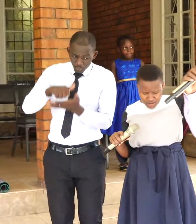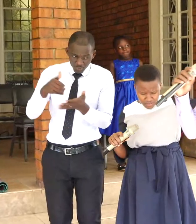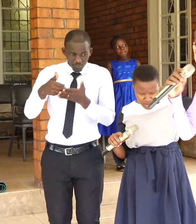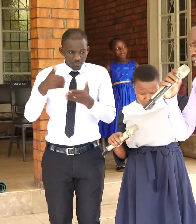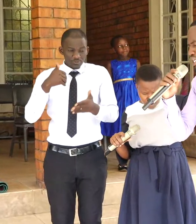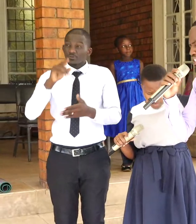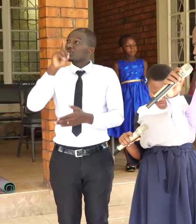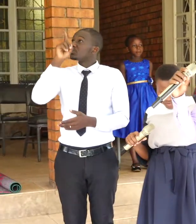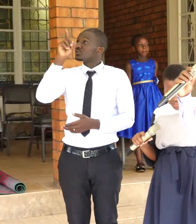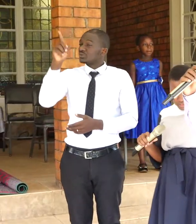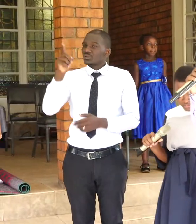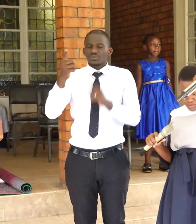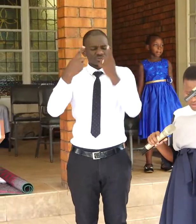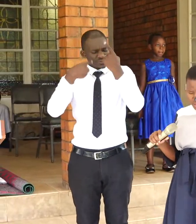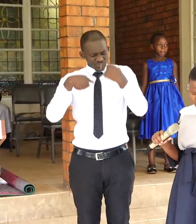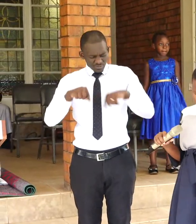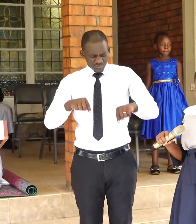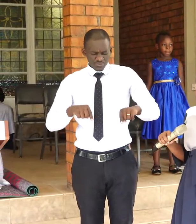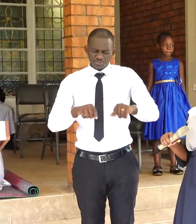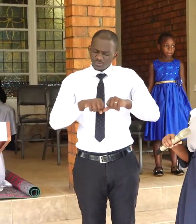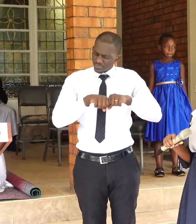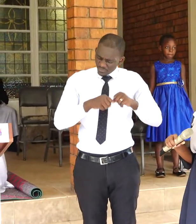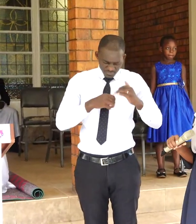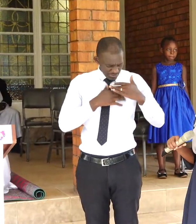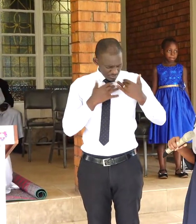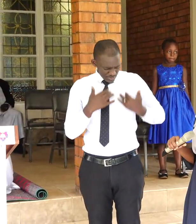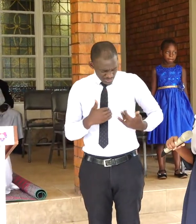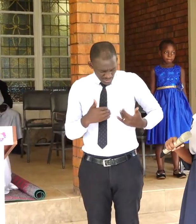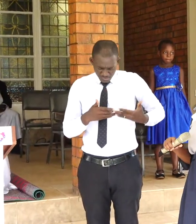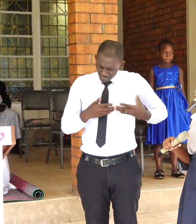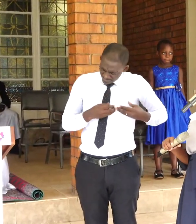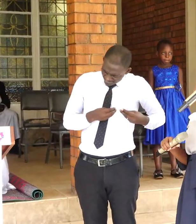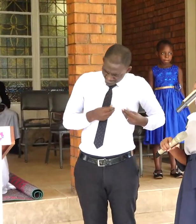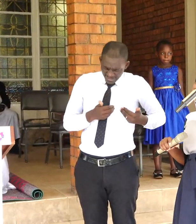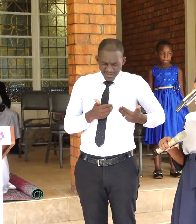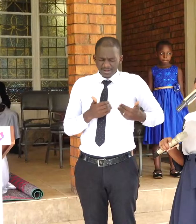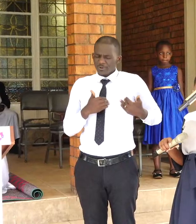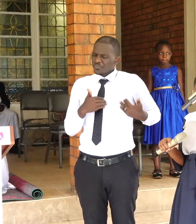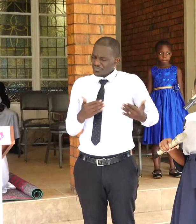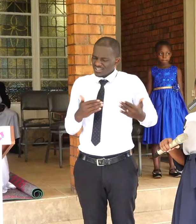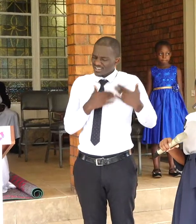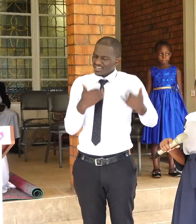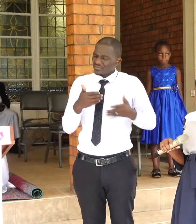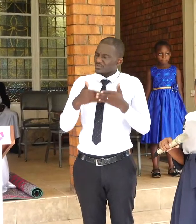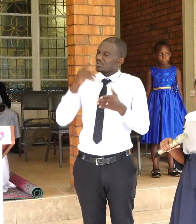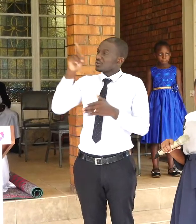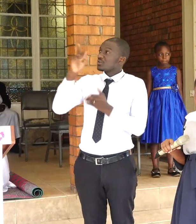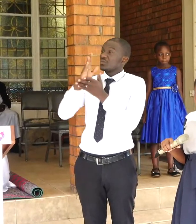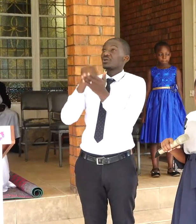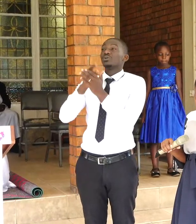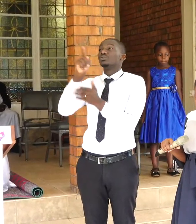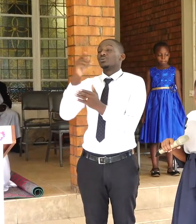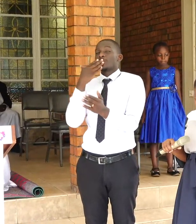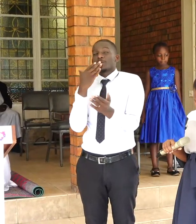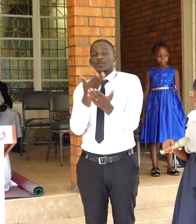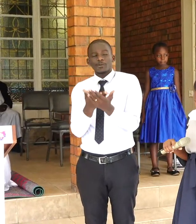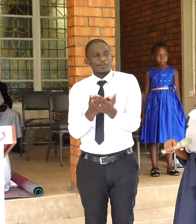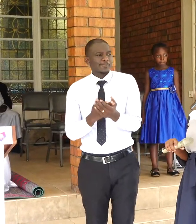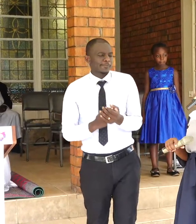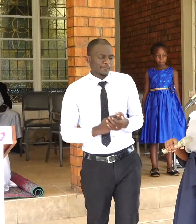mukama. Chetuva tumenye mitima jafe maso gwo tusasire. Kubanga oli mulungi jetuli.